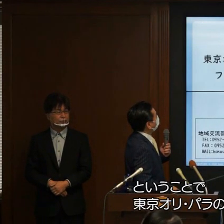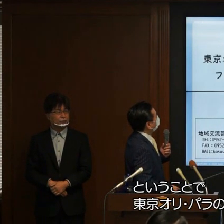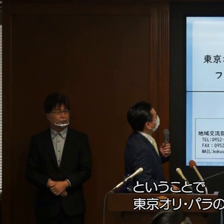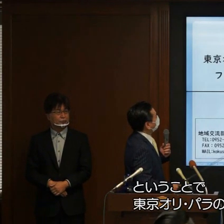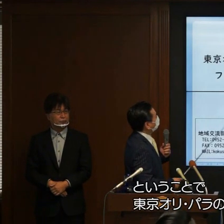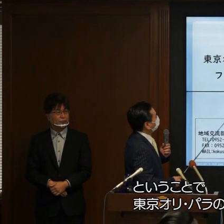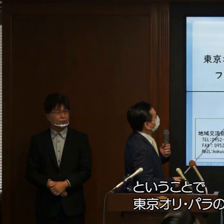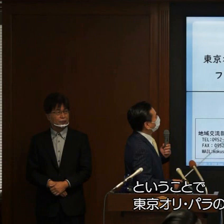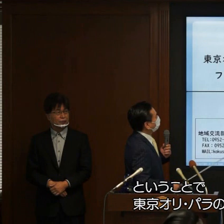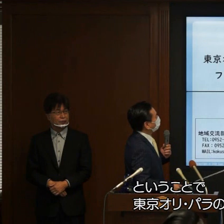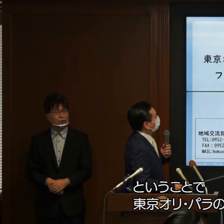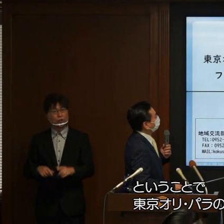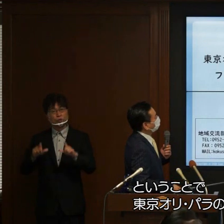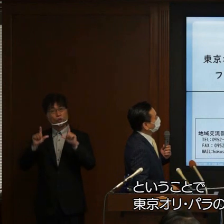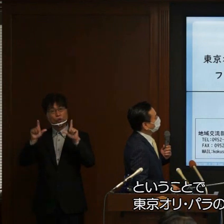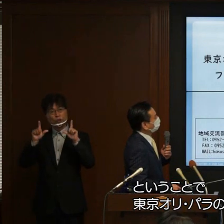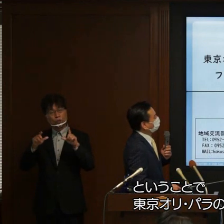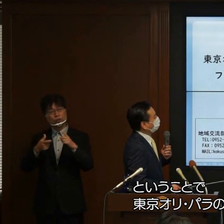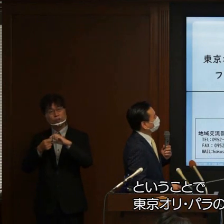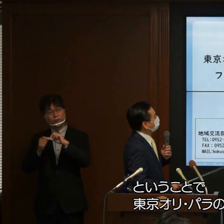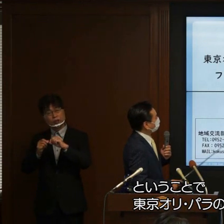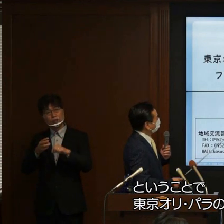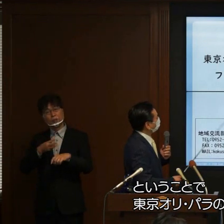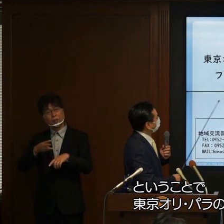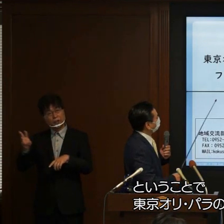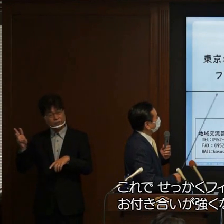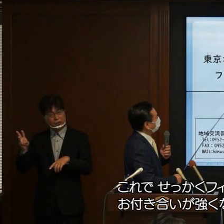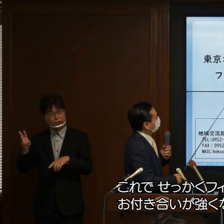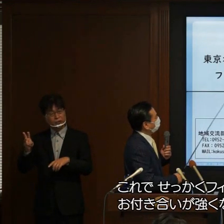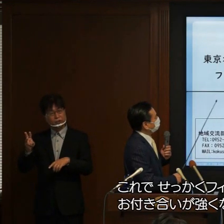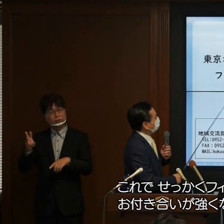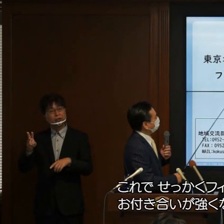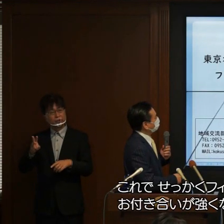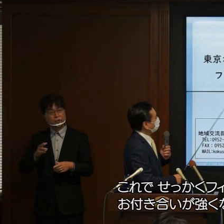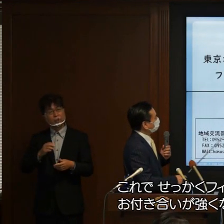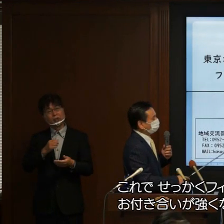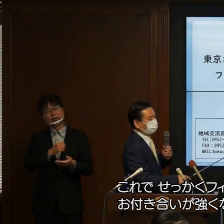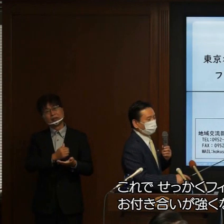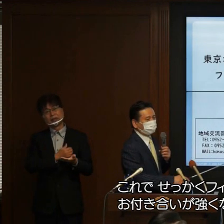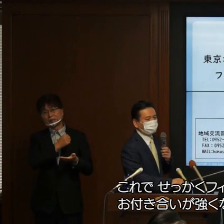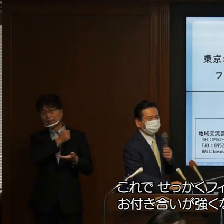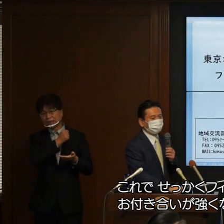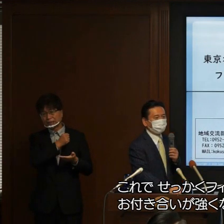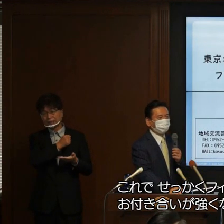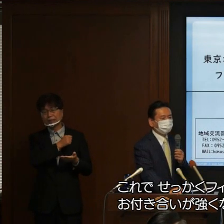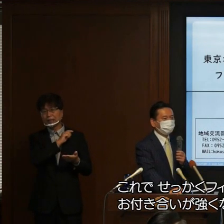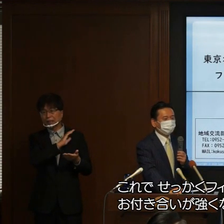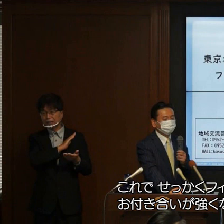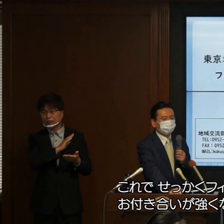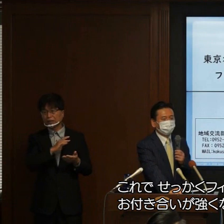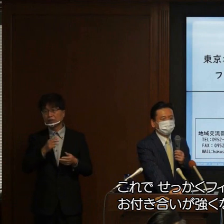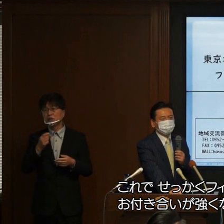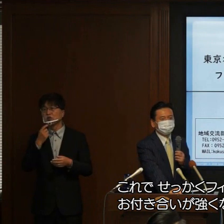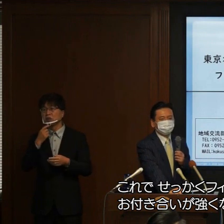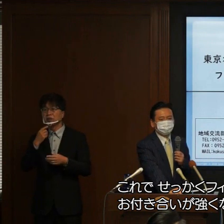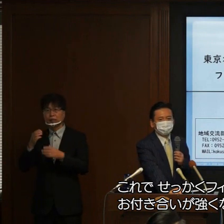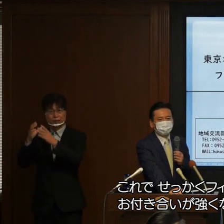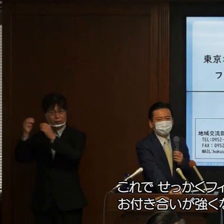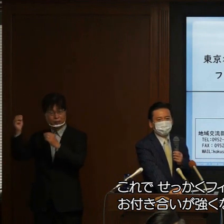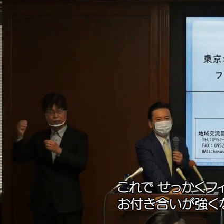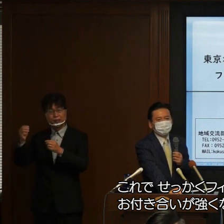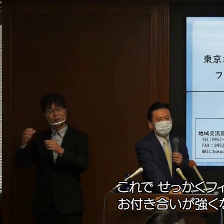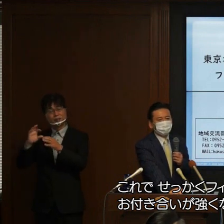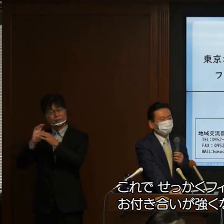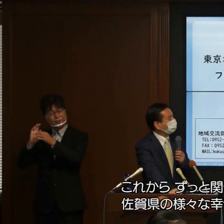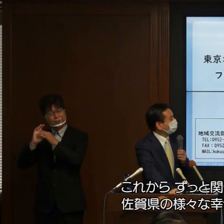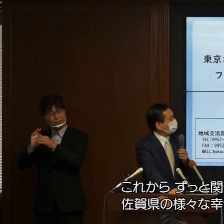ということで、東京オリパラのレガシーとしてこれで、もうせっかくフィンランドさんとはお付き合いが強くなった